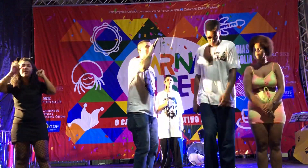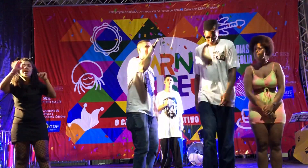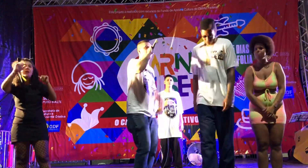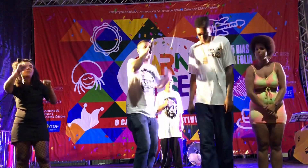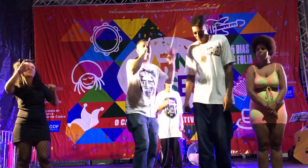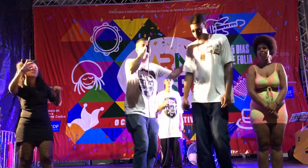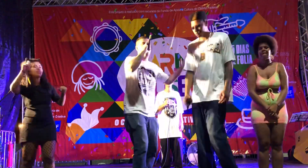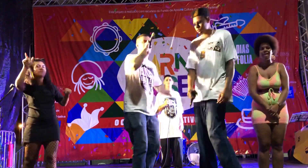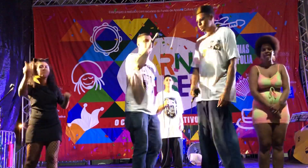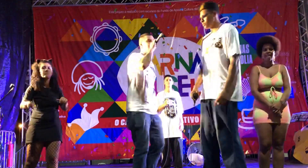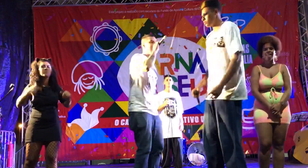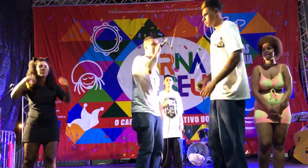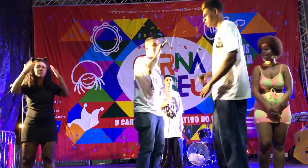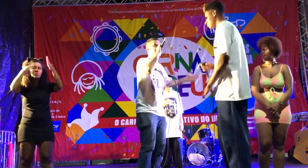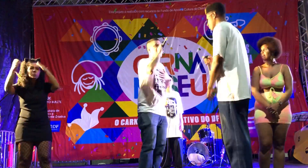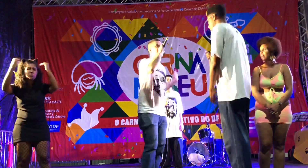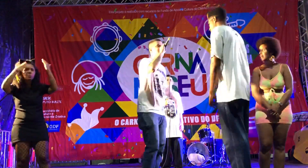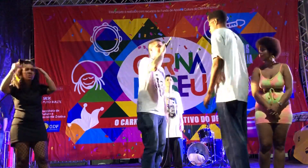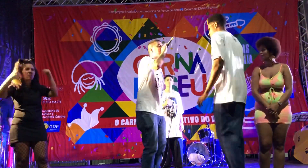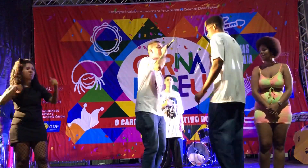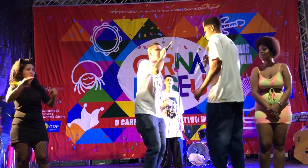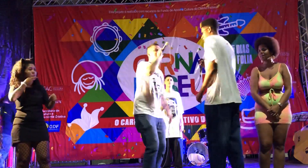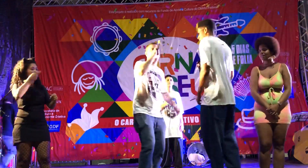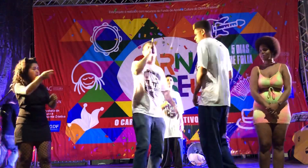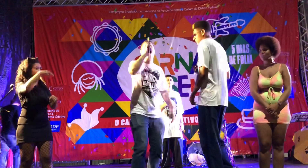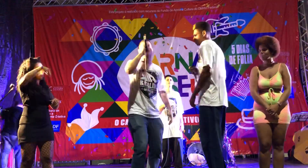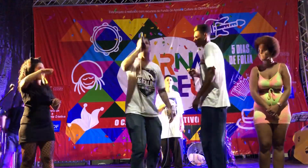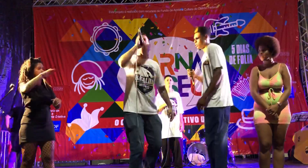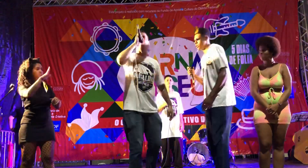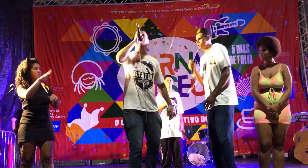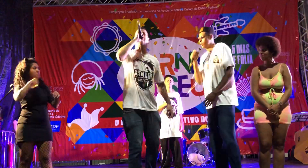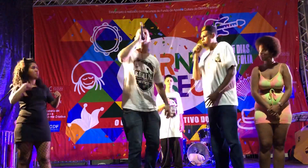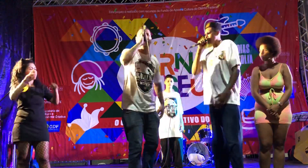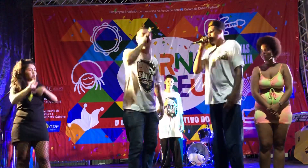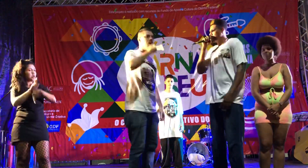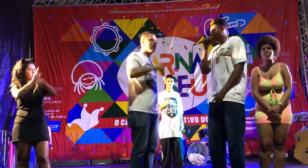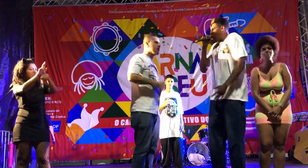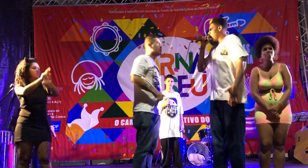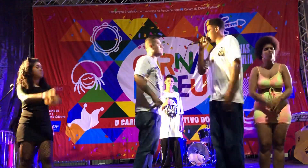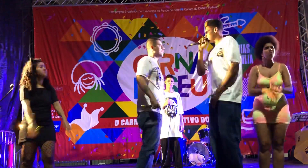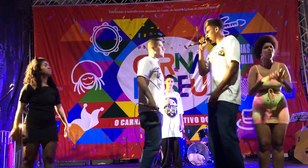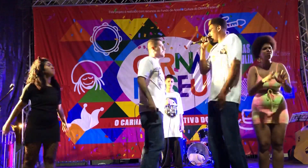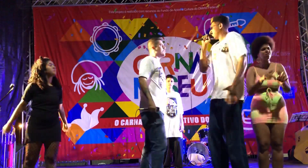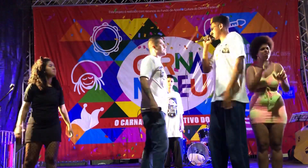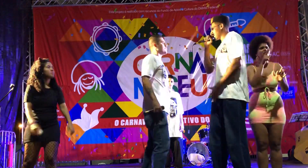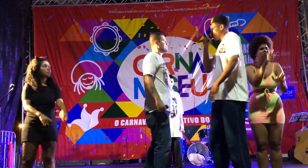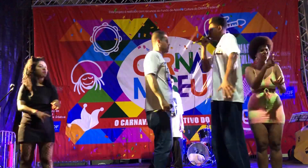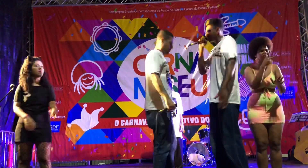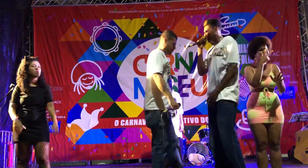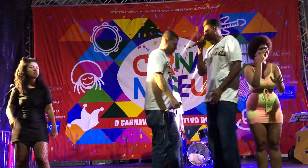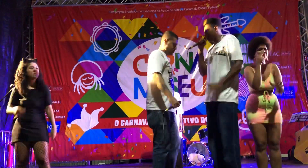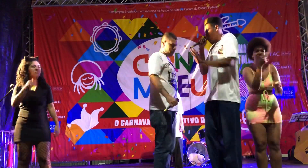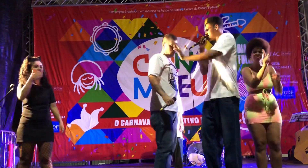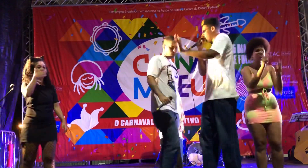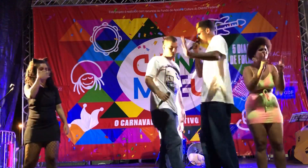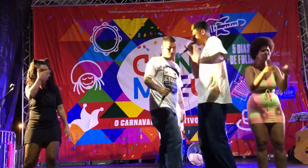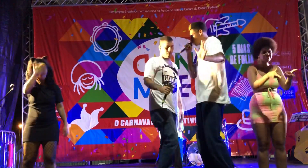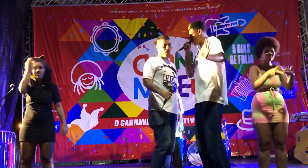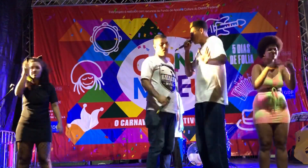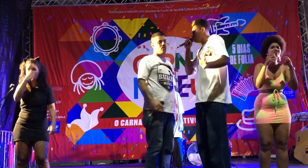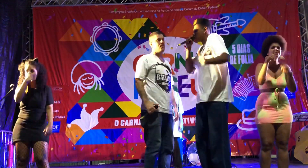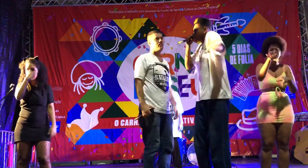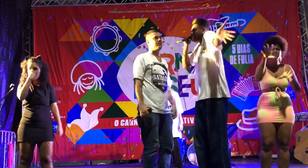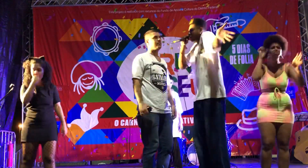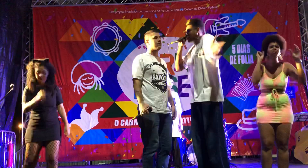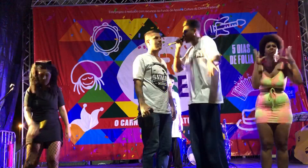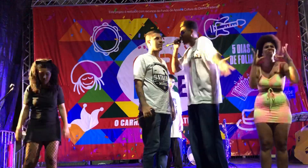Demorou, parceiro, tua rima aqui for palha. Me chame de MPB que eu represento a Tropicália. Então, olha só, você não percebeu. Você escutou